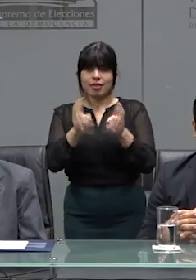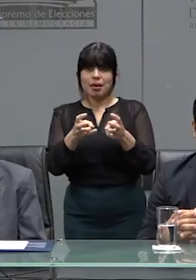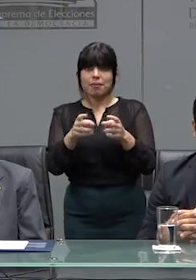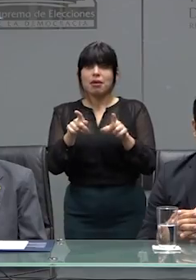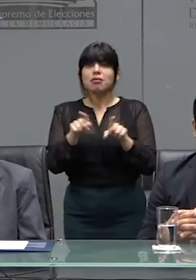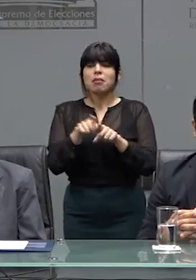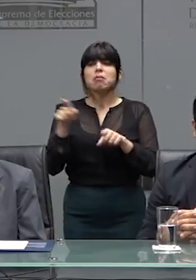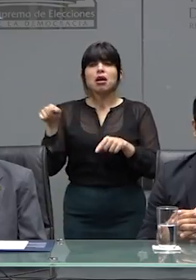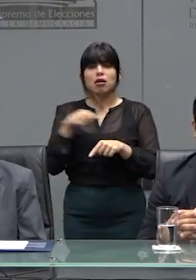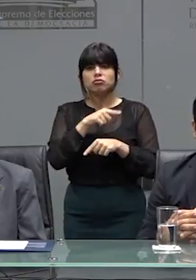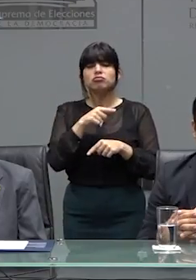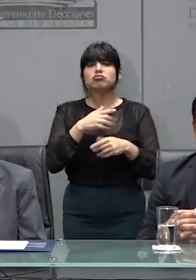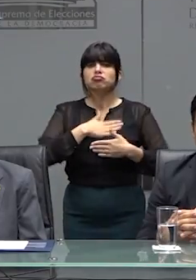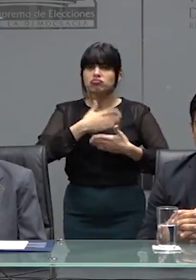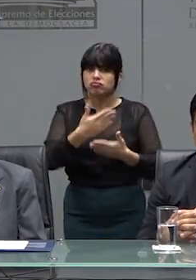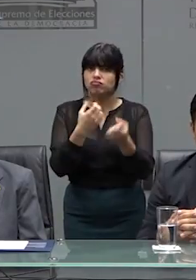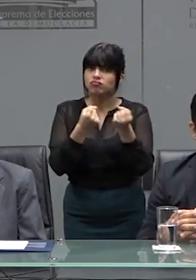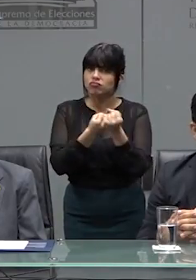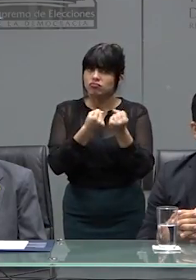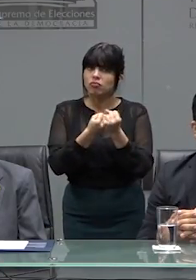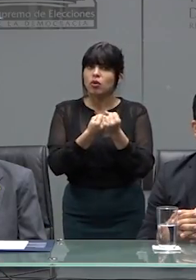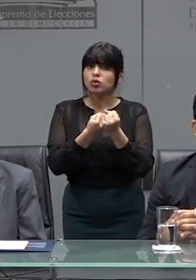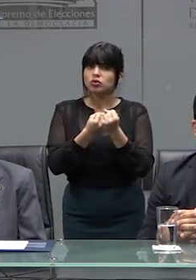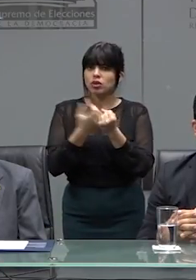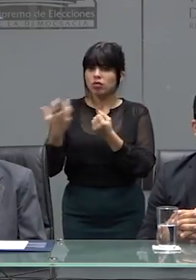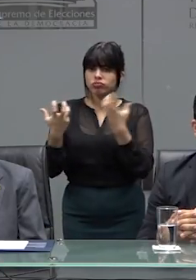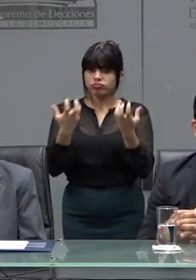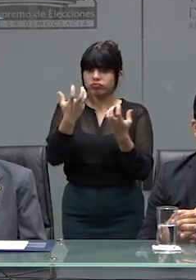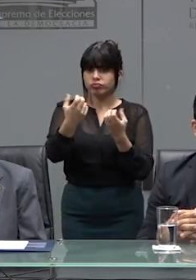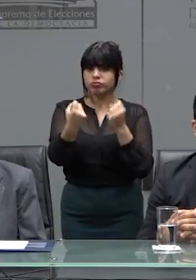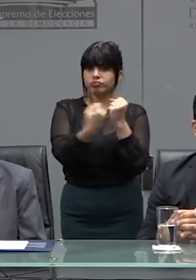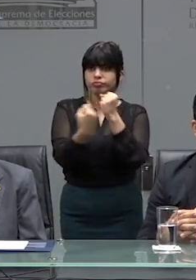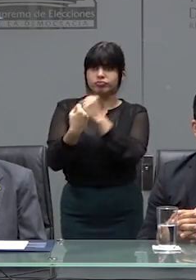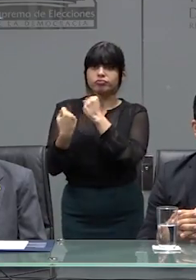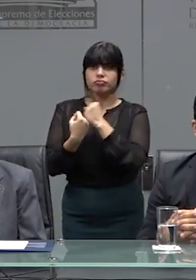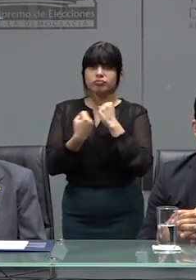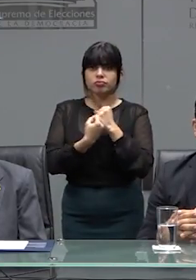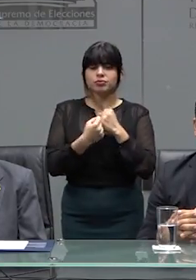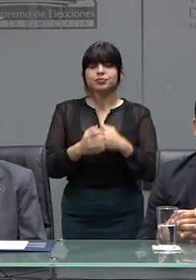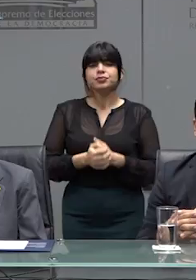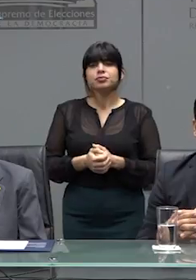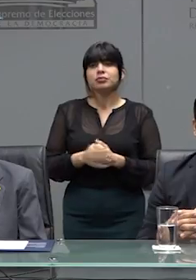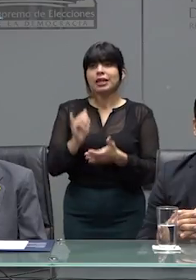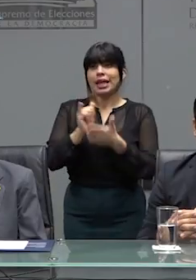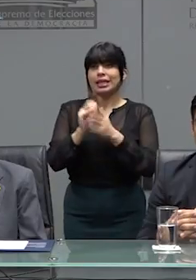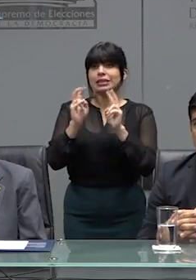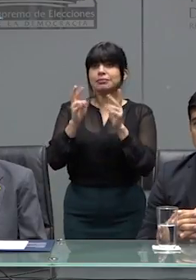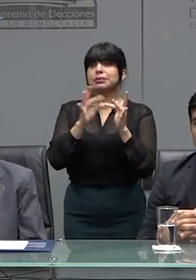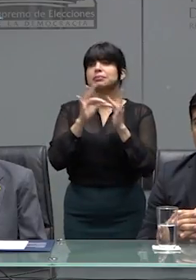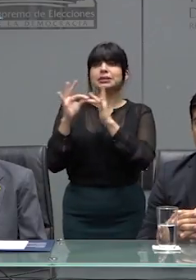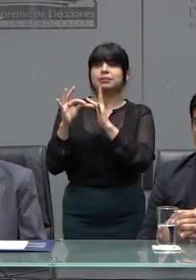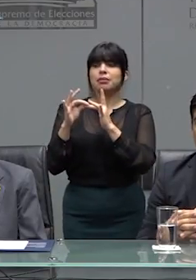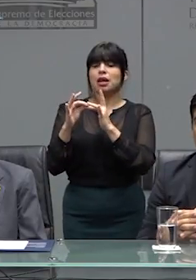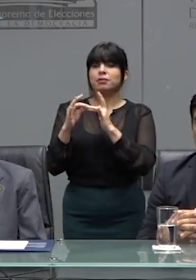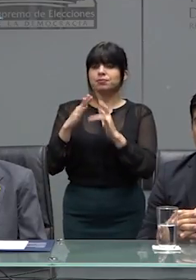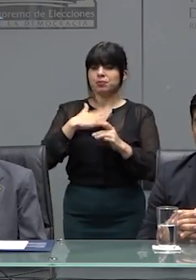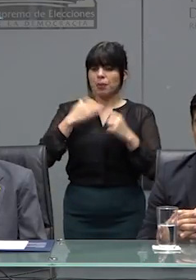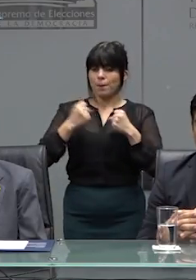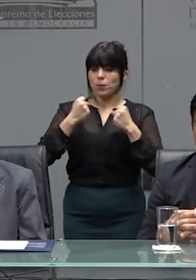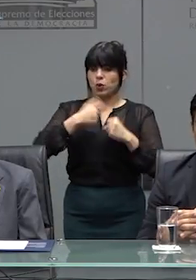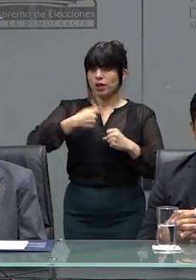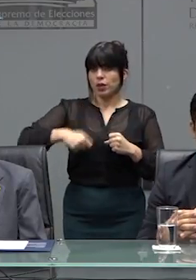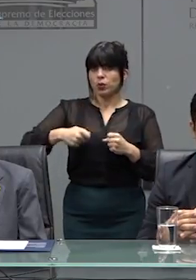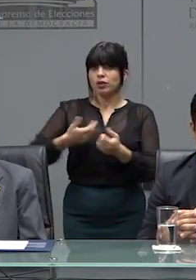su anuencia a apoyar cada quien desde su ámbito, desde su gestión. Ese ha sido el tema central que como Poder Ejecutivo